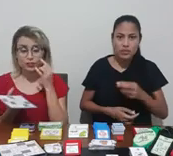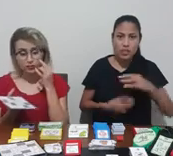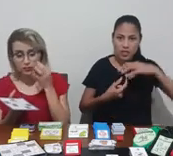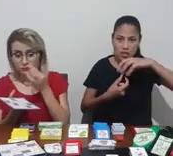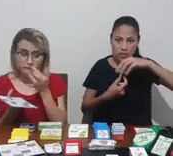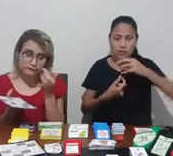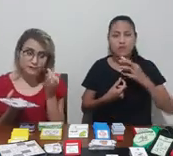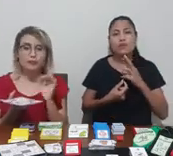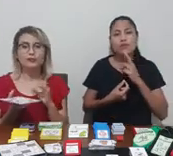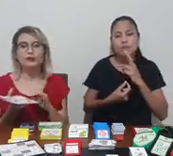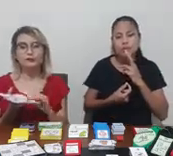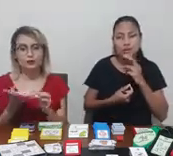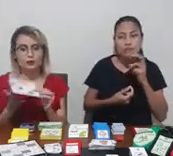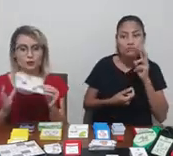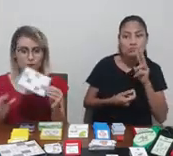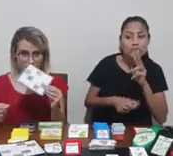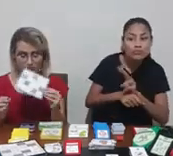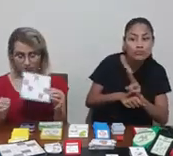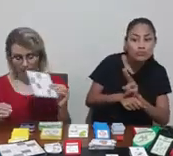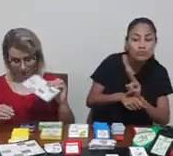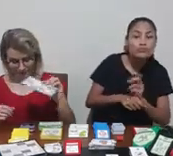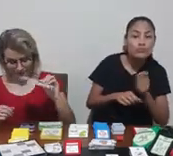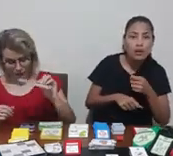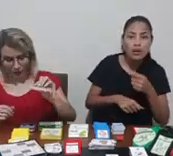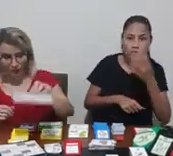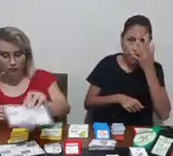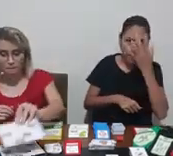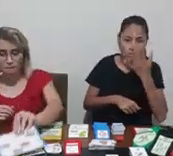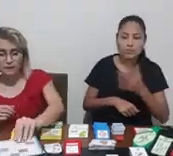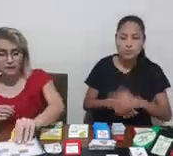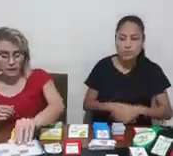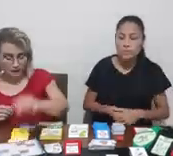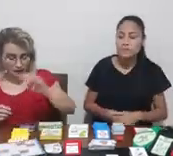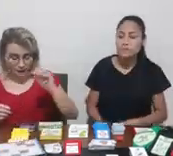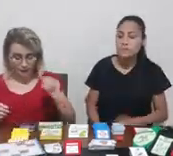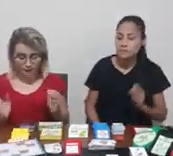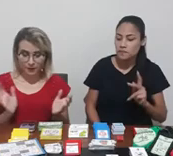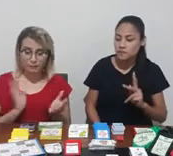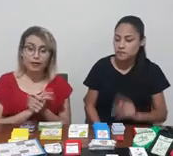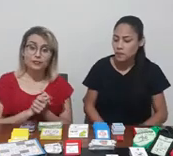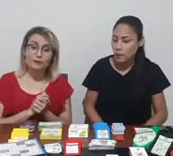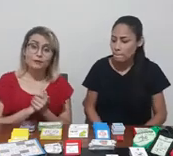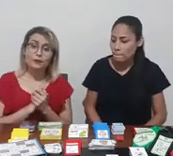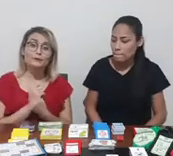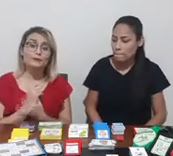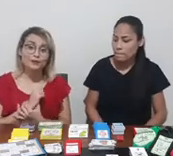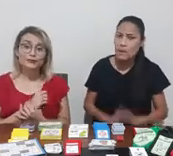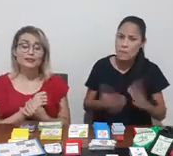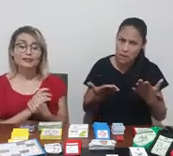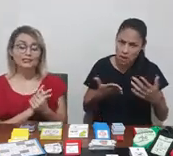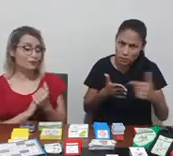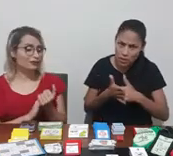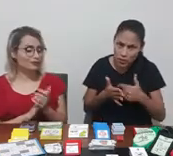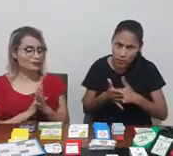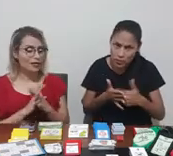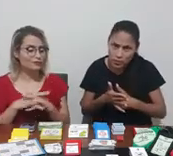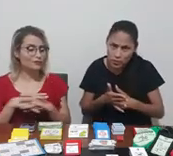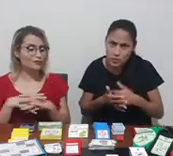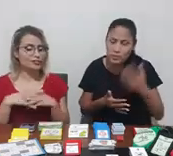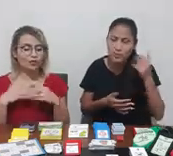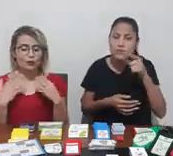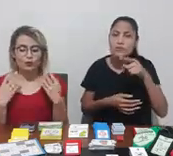e a gente fica de olho com mais facilidade, ok? Então, mais alguma pergunta? Eu queria saber de